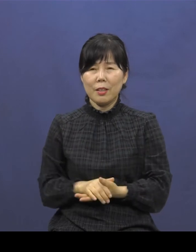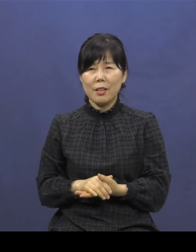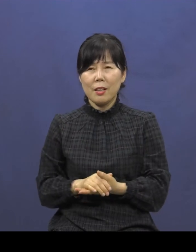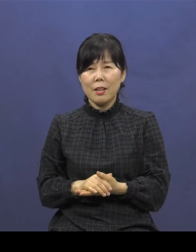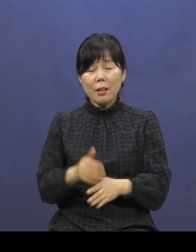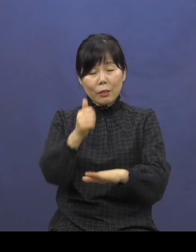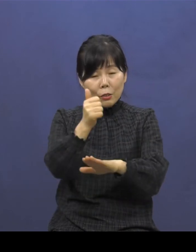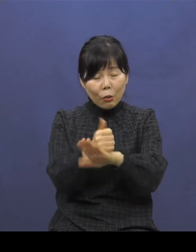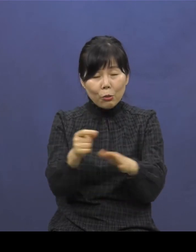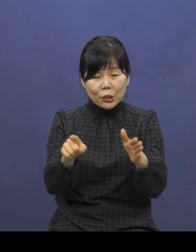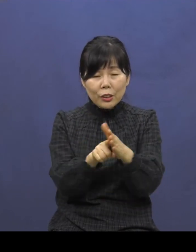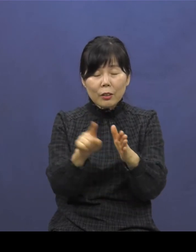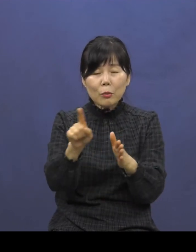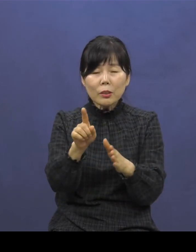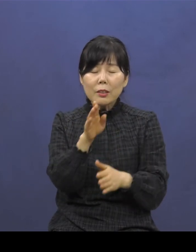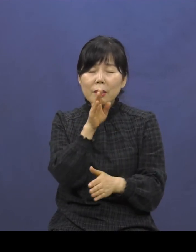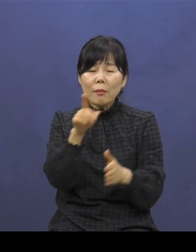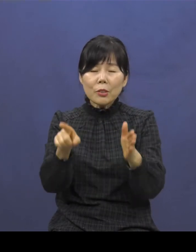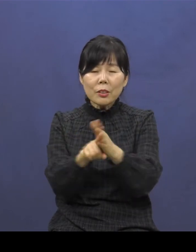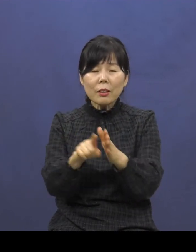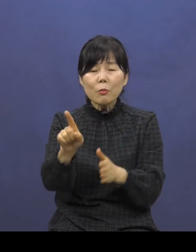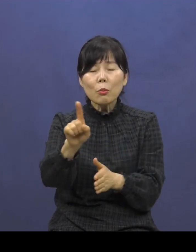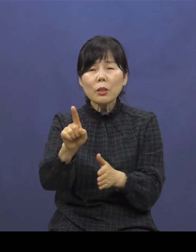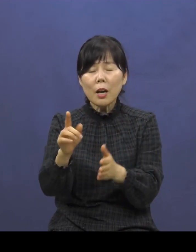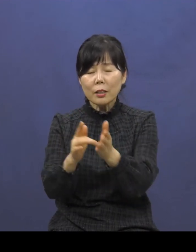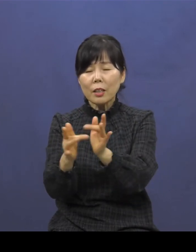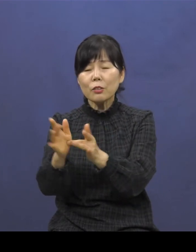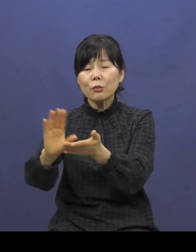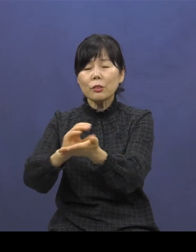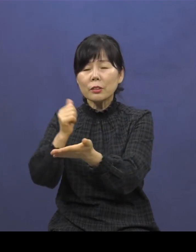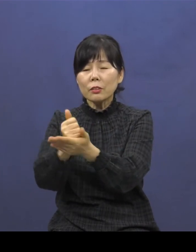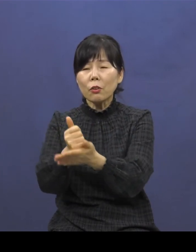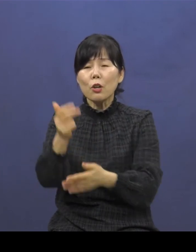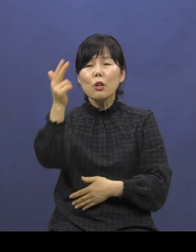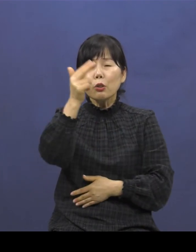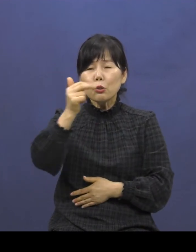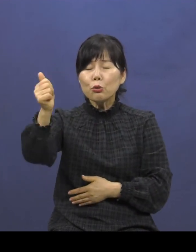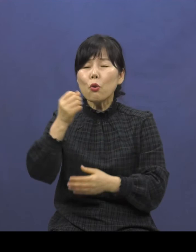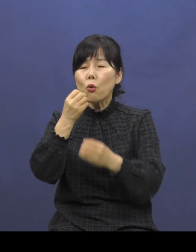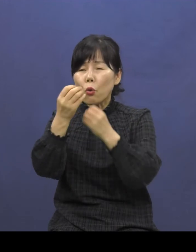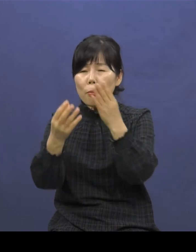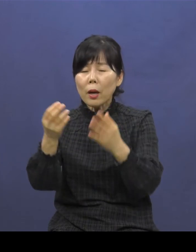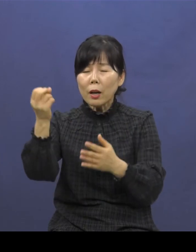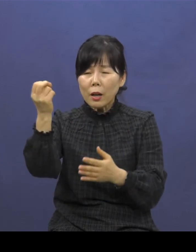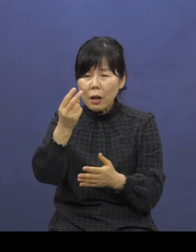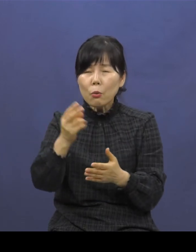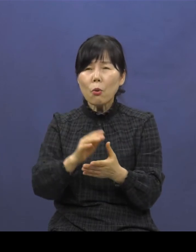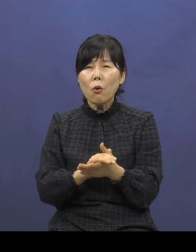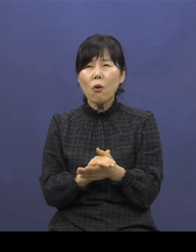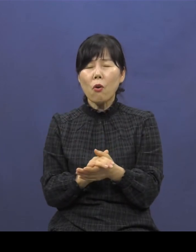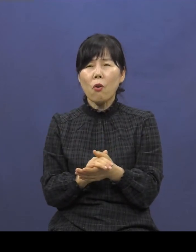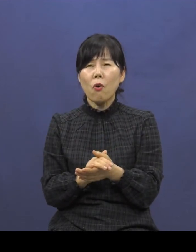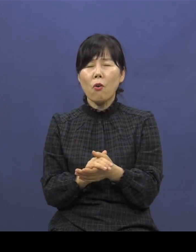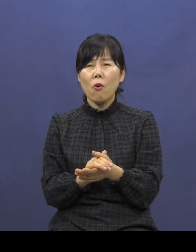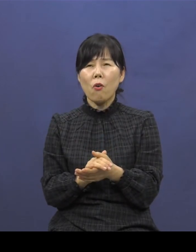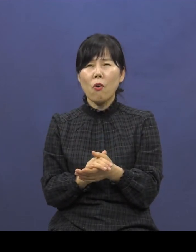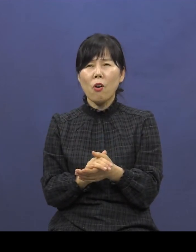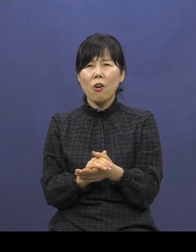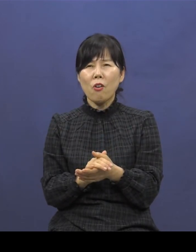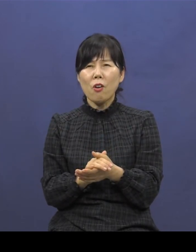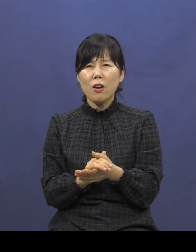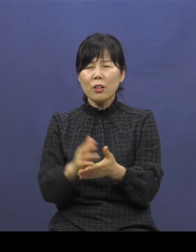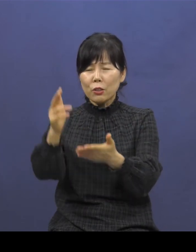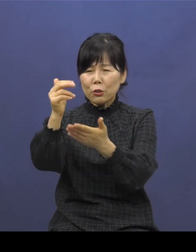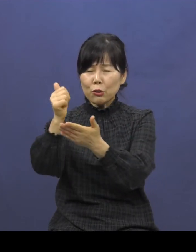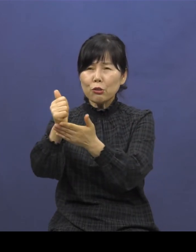결국 신앙이라는 게 뭐냐? 진짜 신앙은 뭐냐? 예수 그리스도를 주로 고백하면서 거기 들어있는 가장